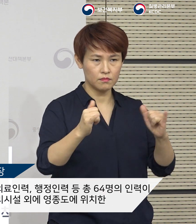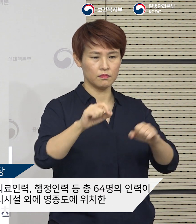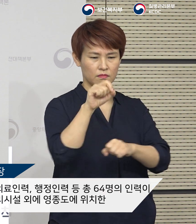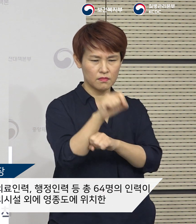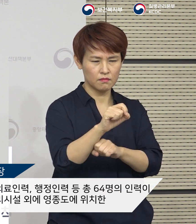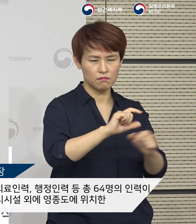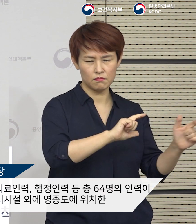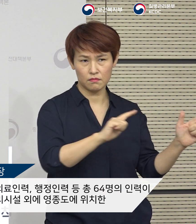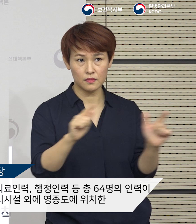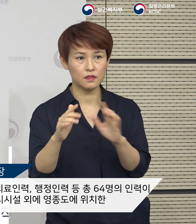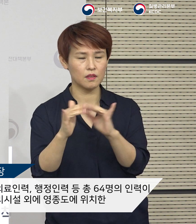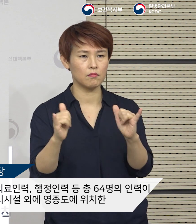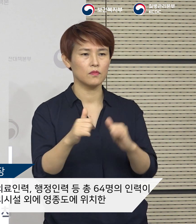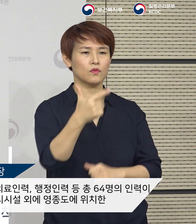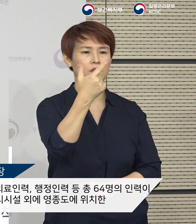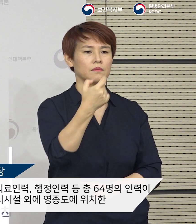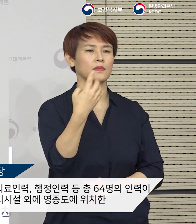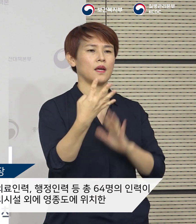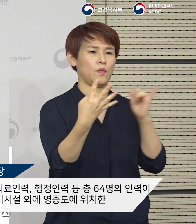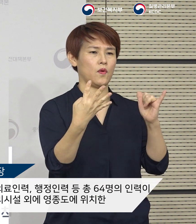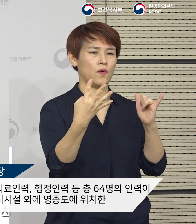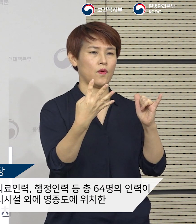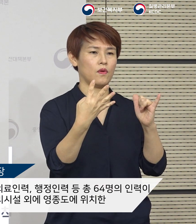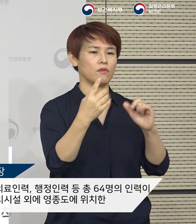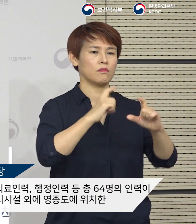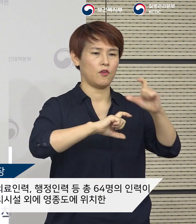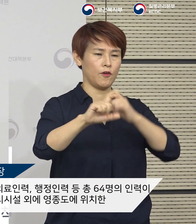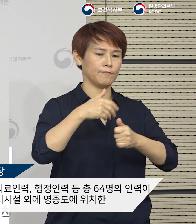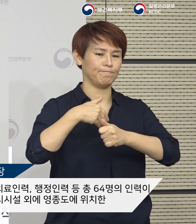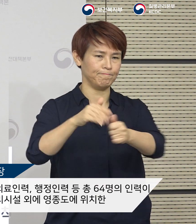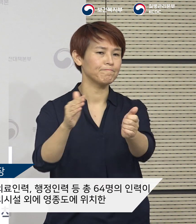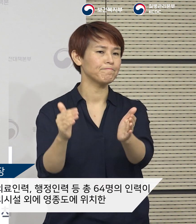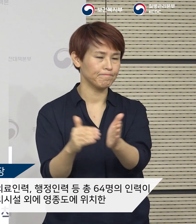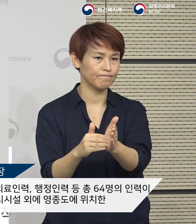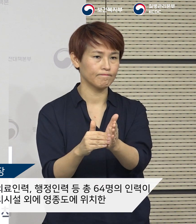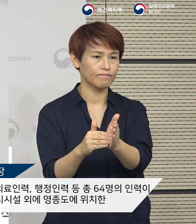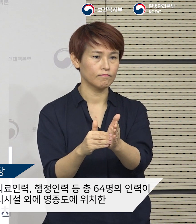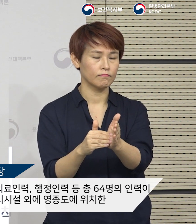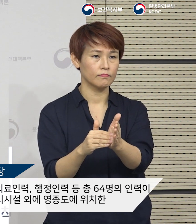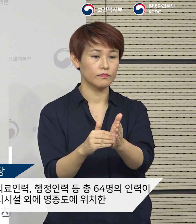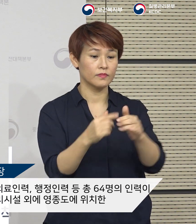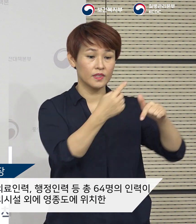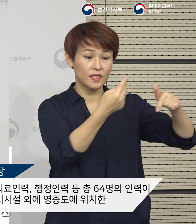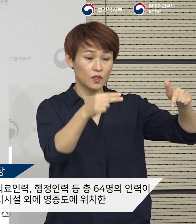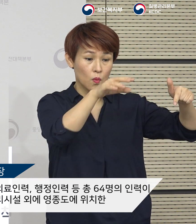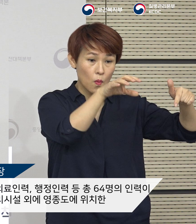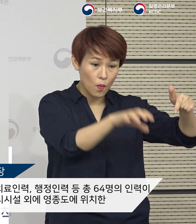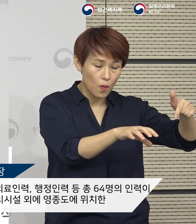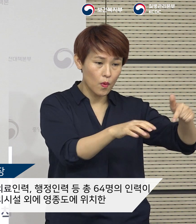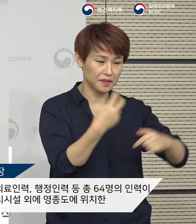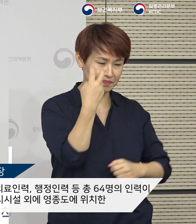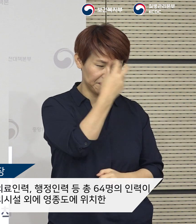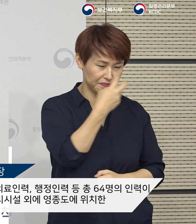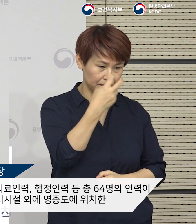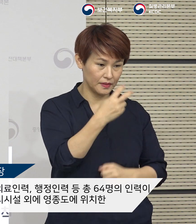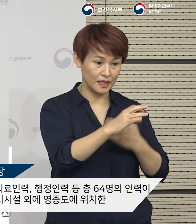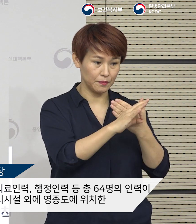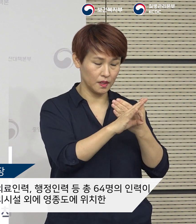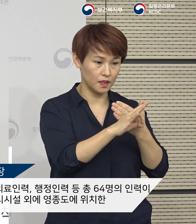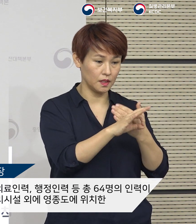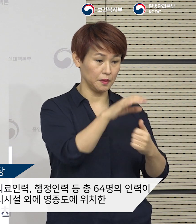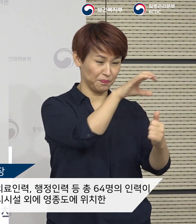등 총 64명의 인력이 추가 배치되었고 기존 인천공항검역소 임시 격리시설